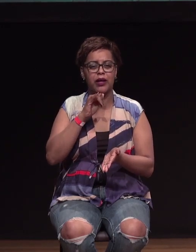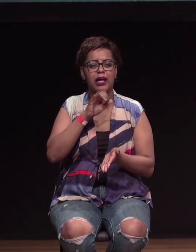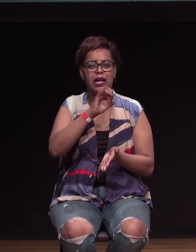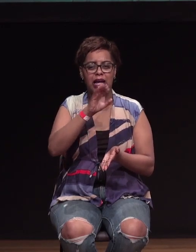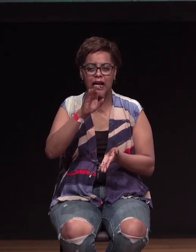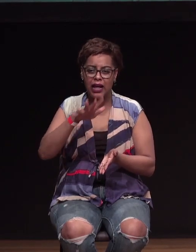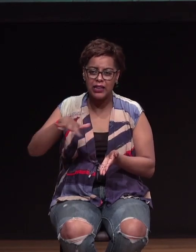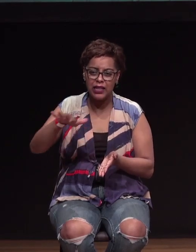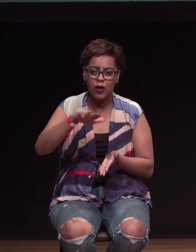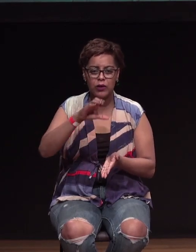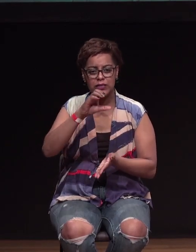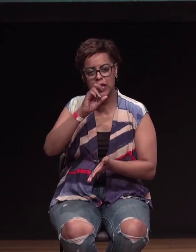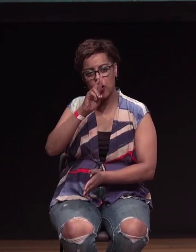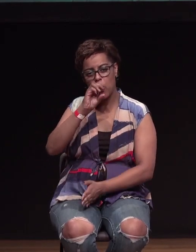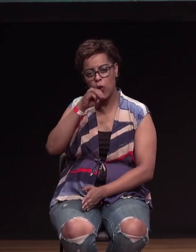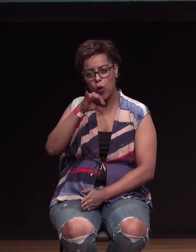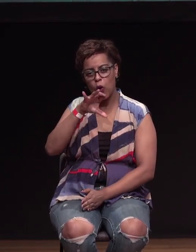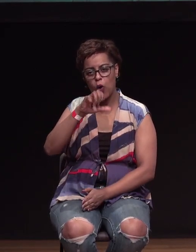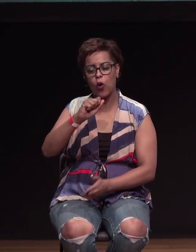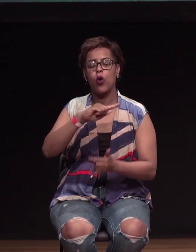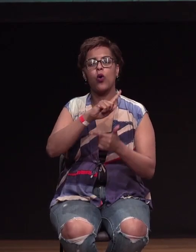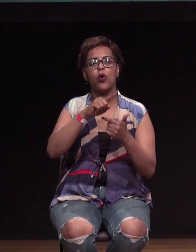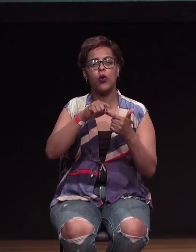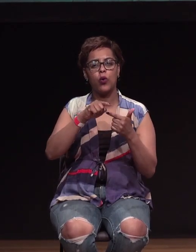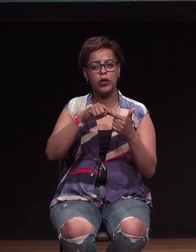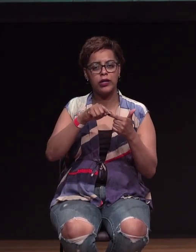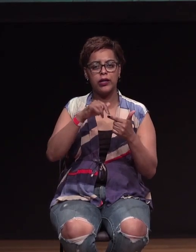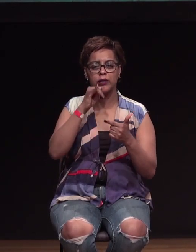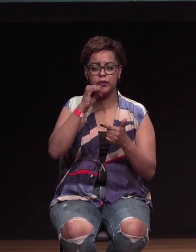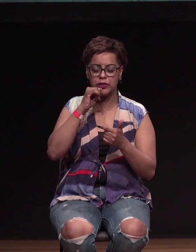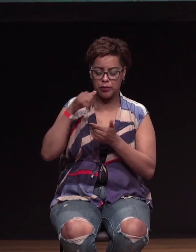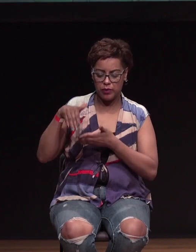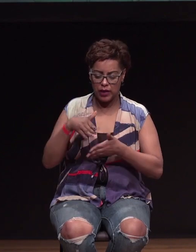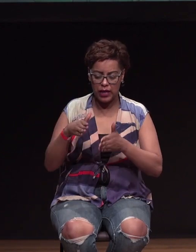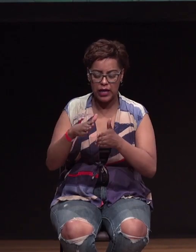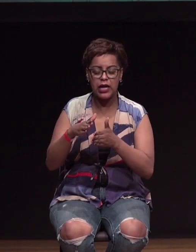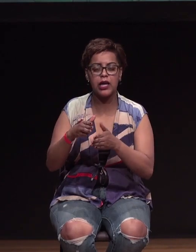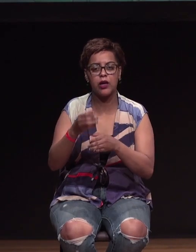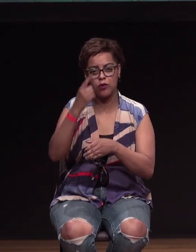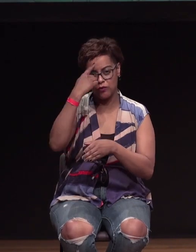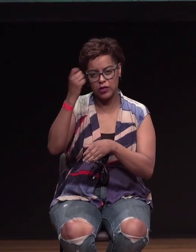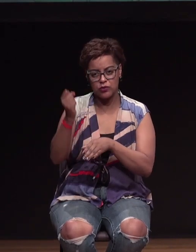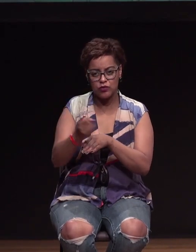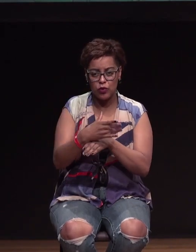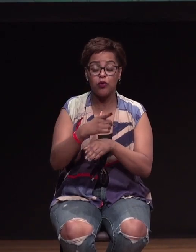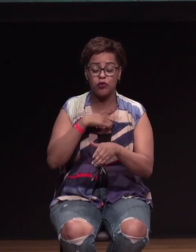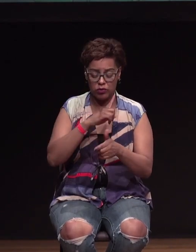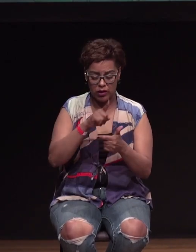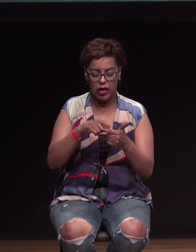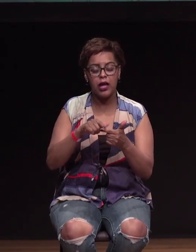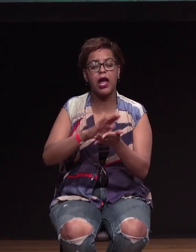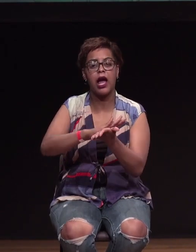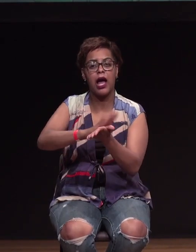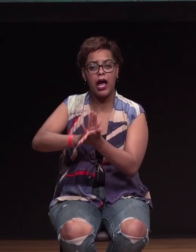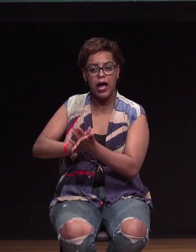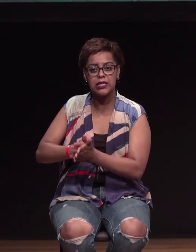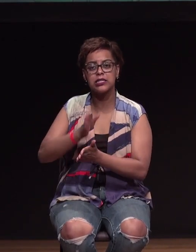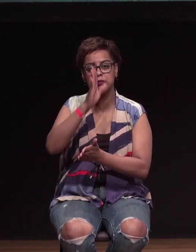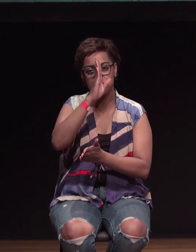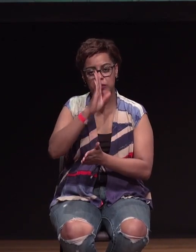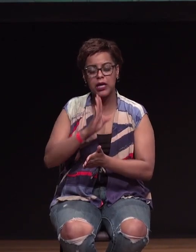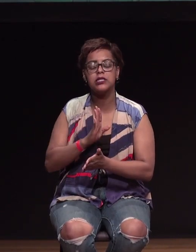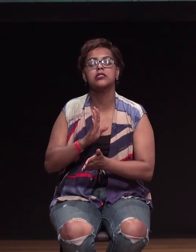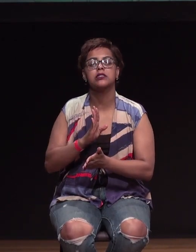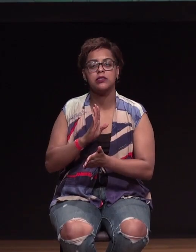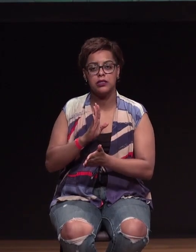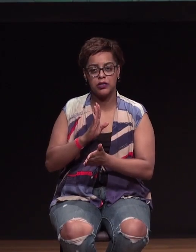essa crônica aqui. No Margem, Reinventa os Rios, tem essas outras crônicas aqui. No Racismo no Brasil e